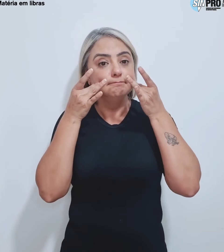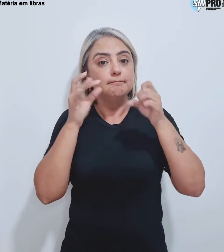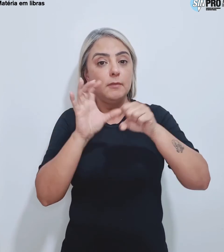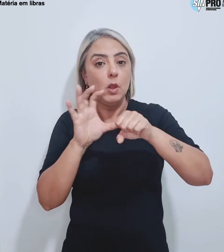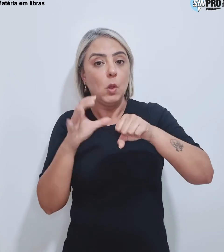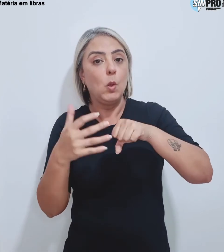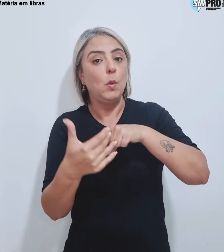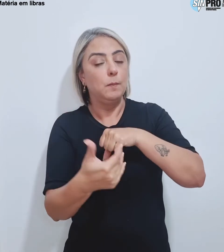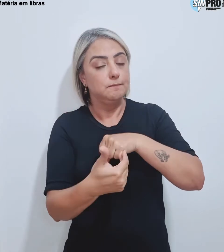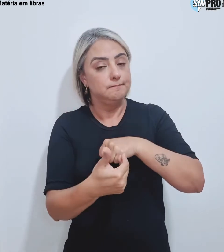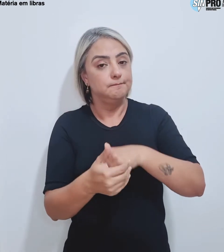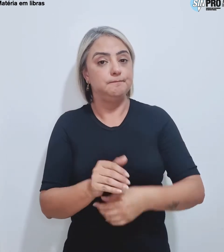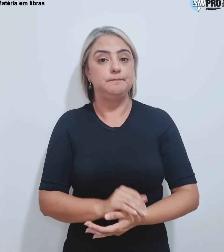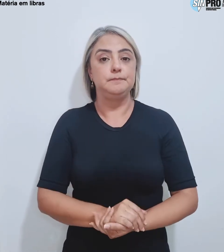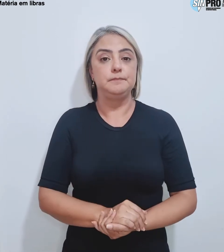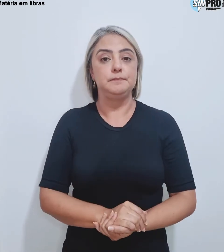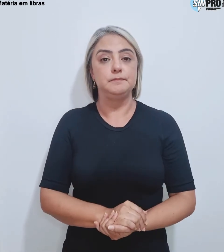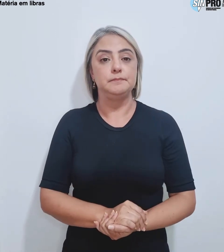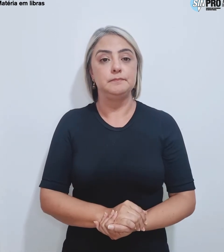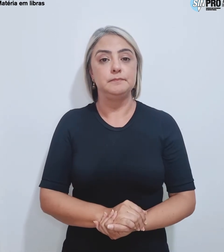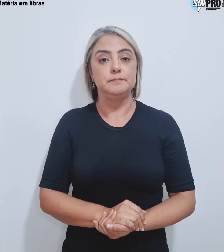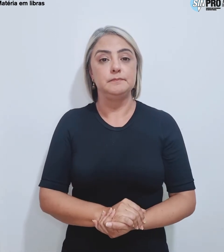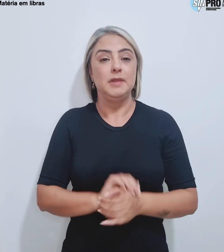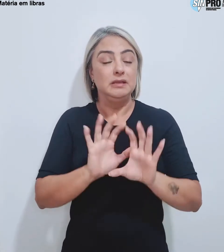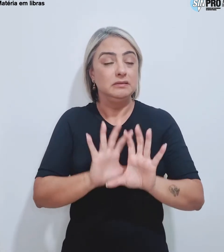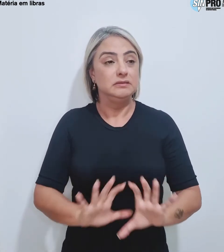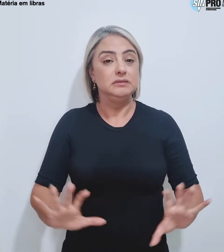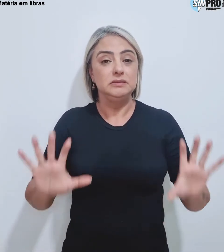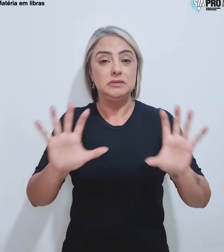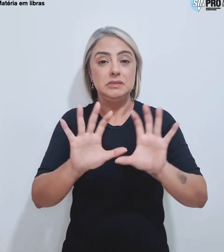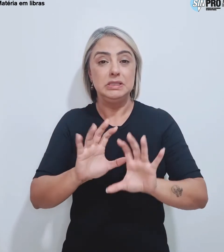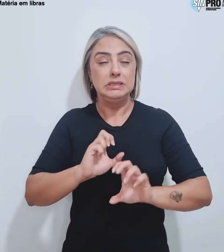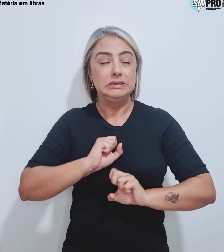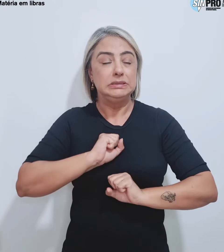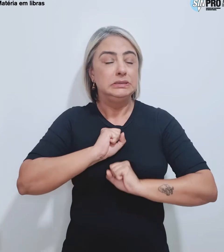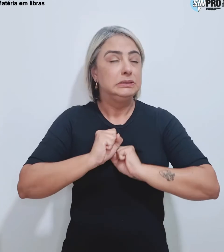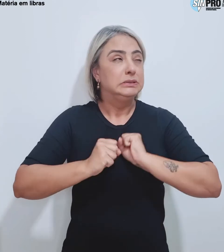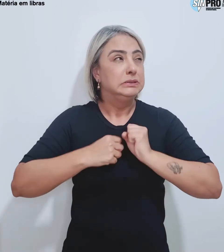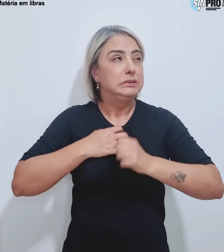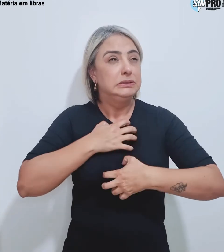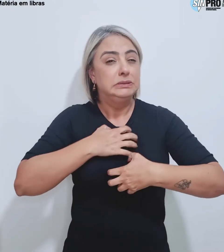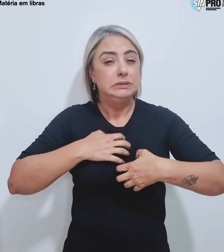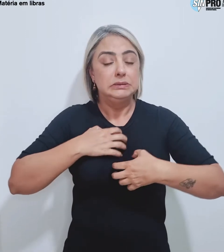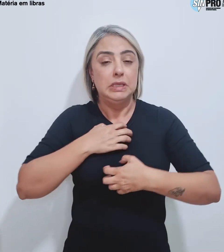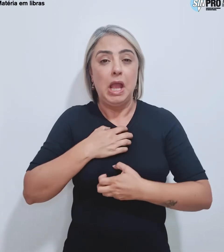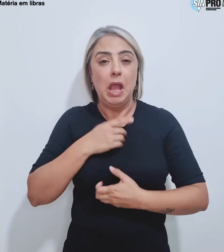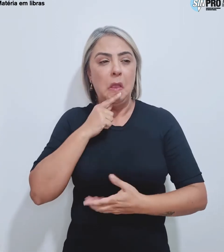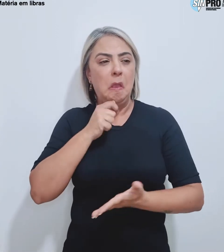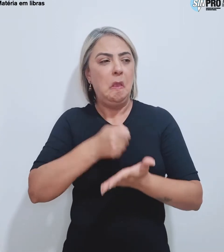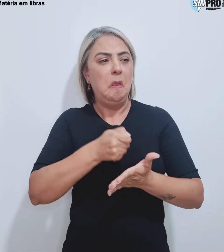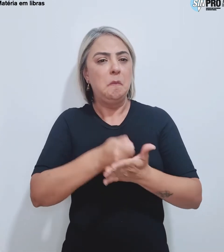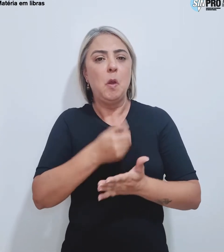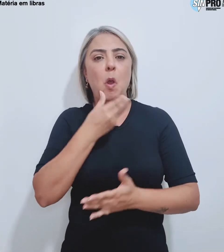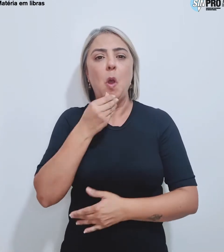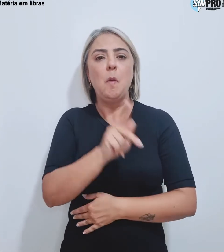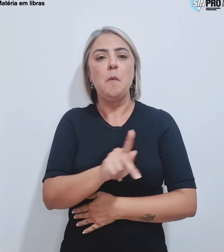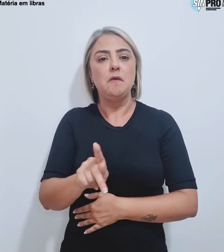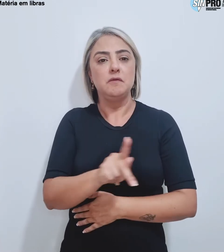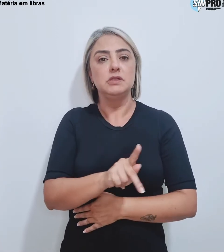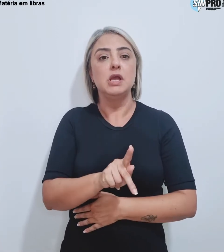presenciais Covid-19. O cenário de angústia imposto ao professor Josias